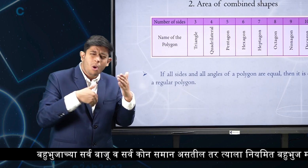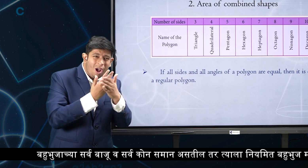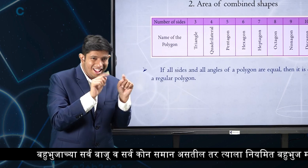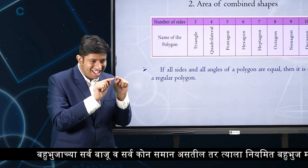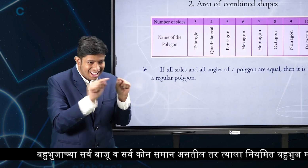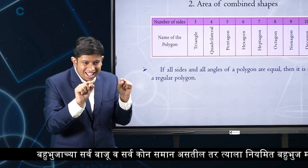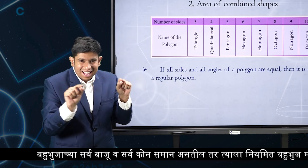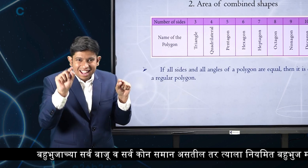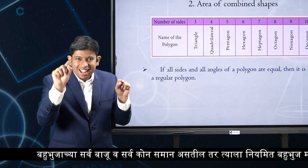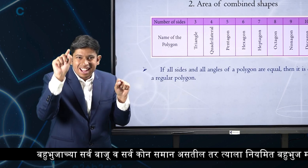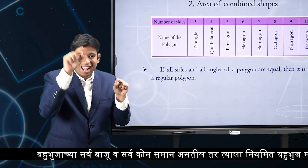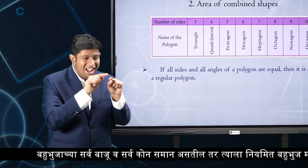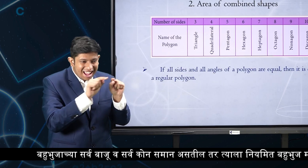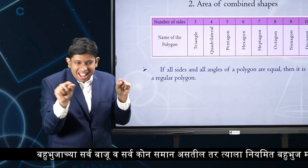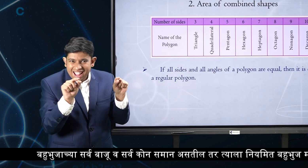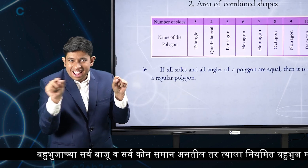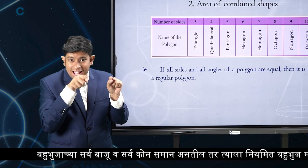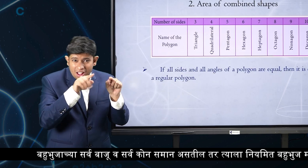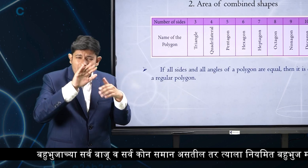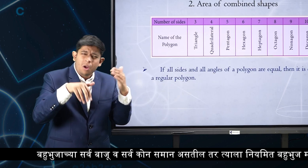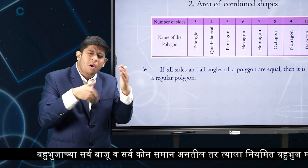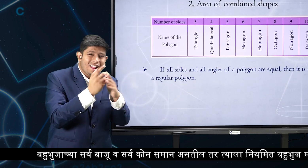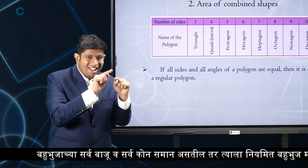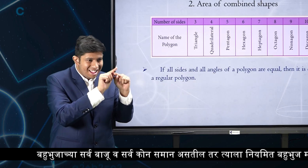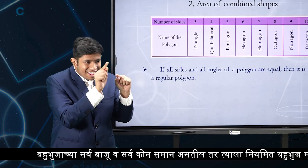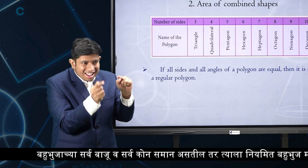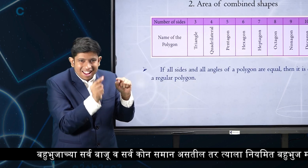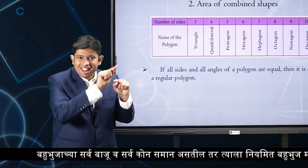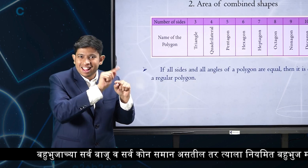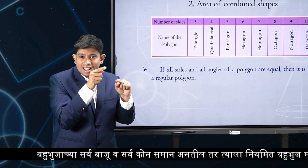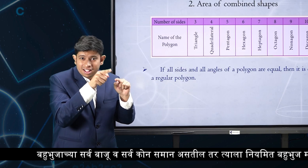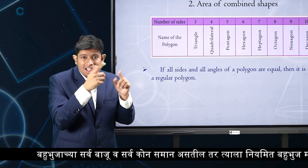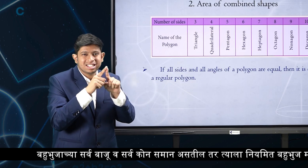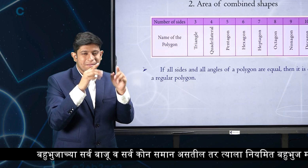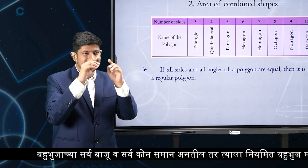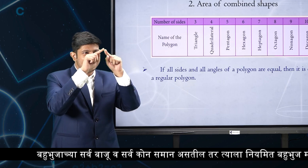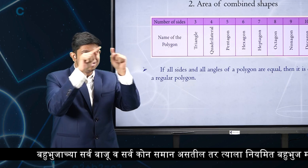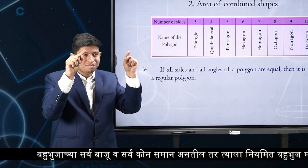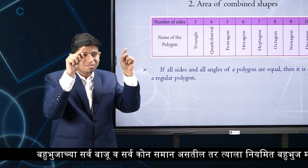बहुभुजांच्या सर्व बाजू व सर्व कोन समान असतील तर त्याला नियमित बहुभुज म्हणतात.